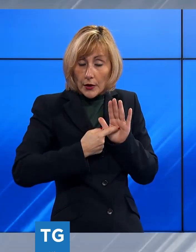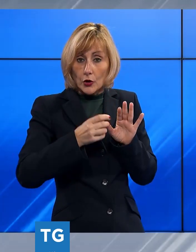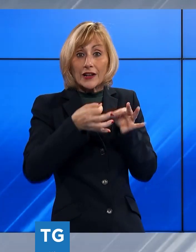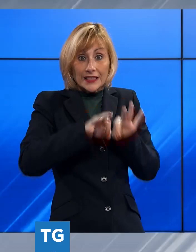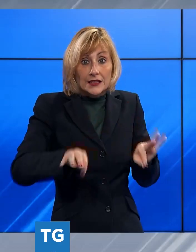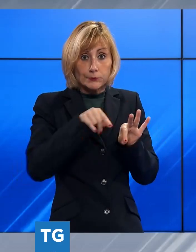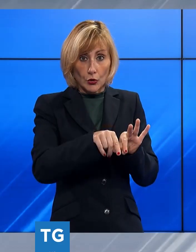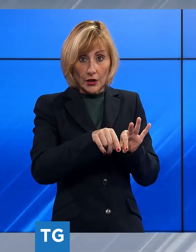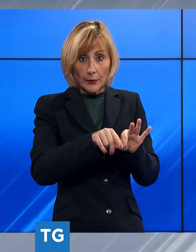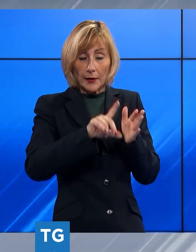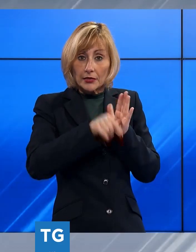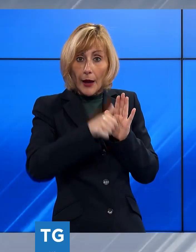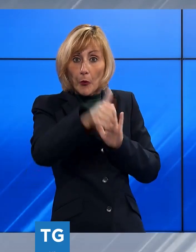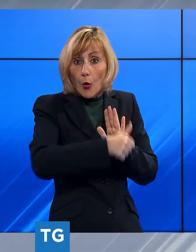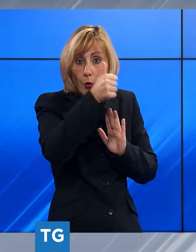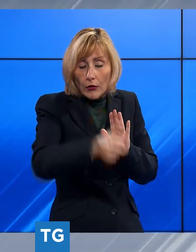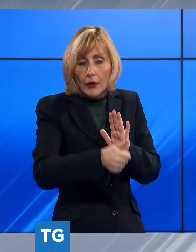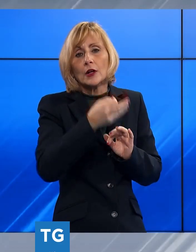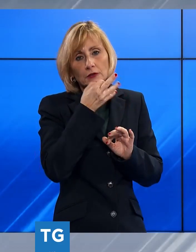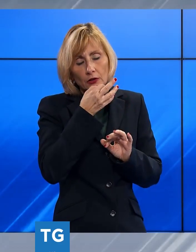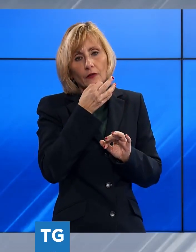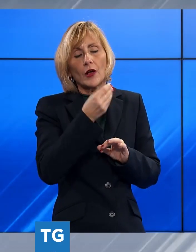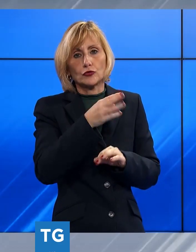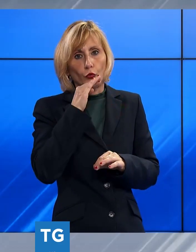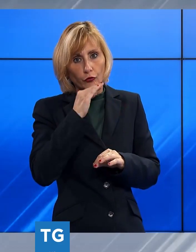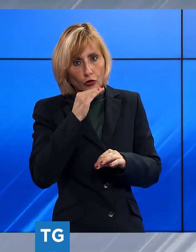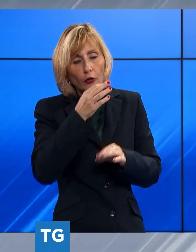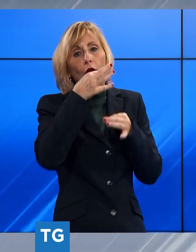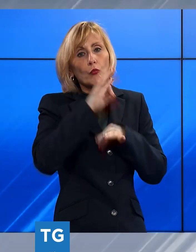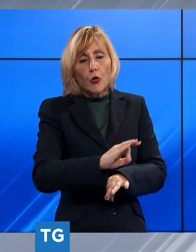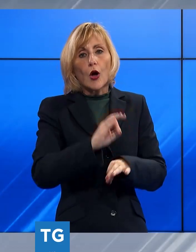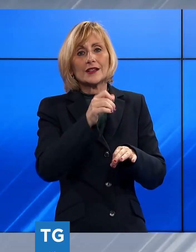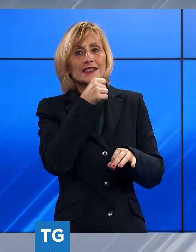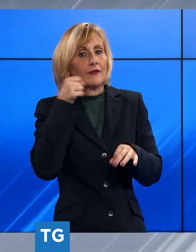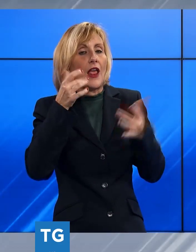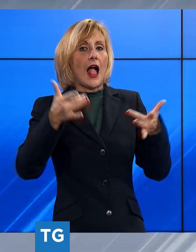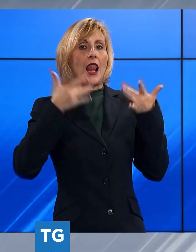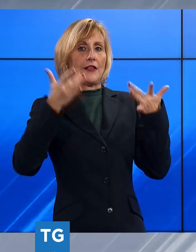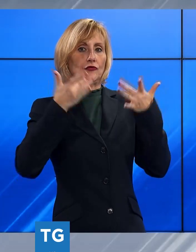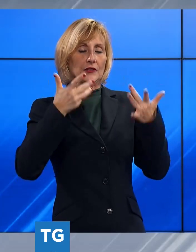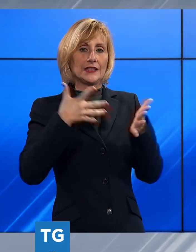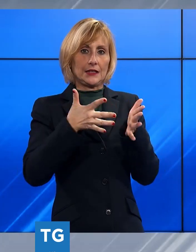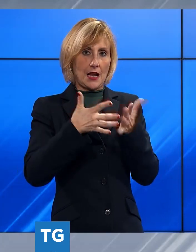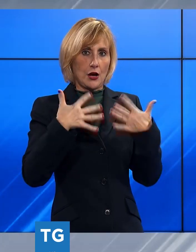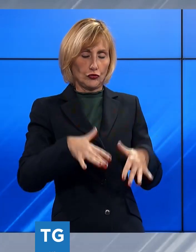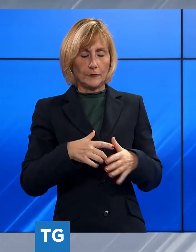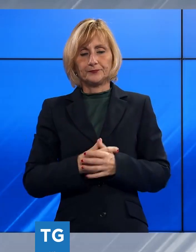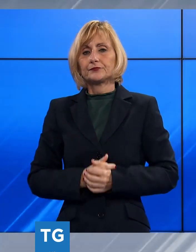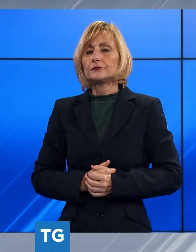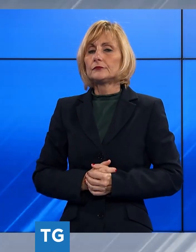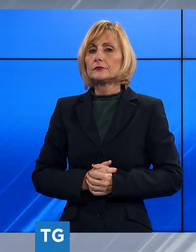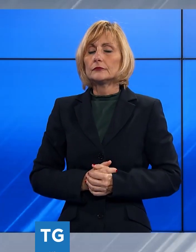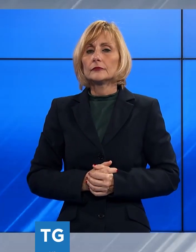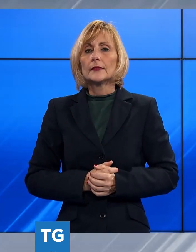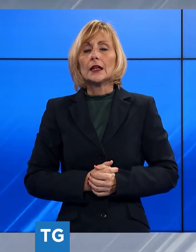nell'arco dell'anno e comunque qualcosa che può servire a alleggerire le situazioni di disagio la cronaca